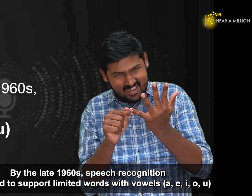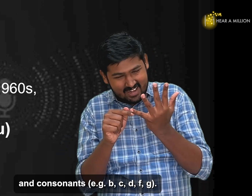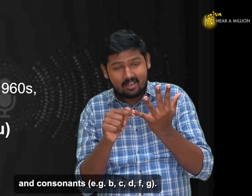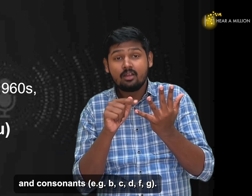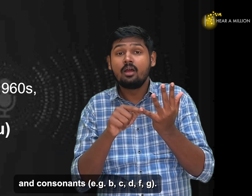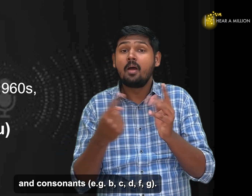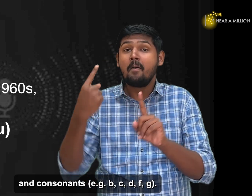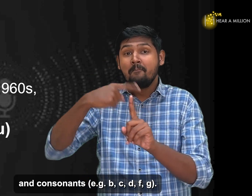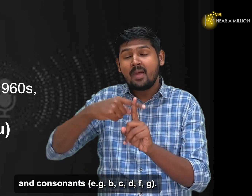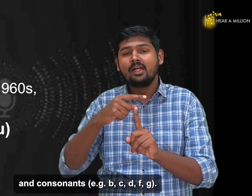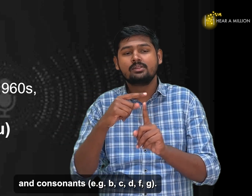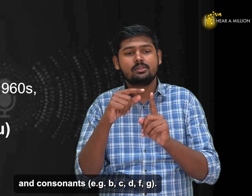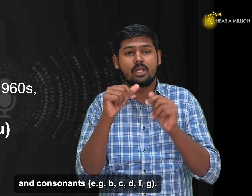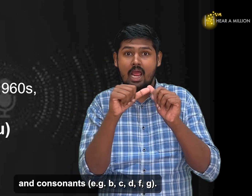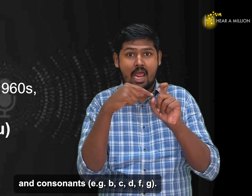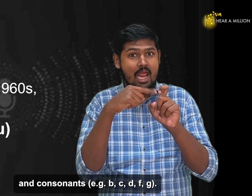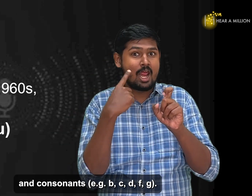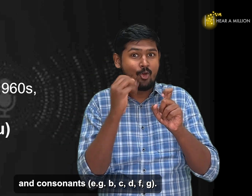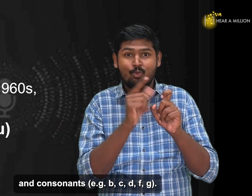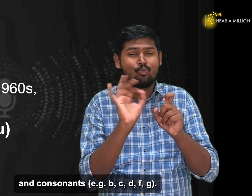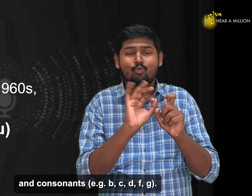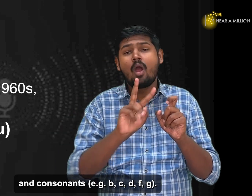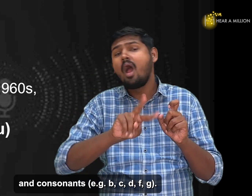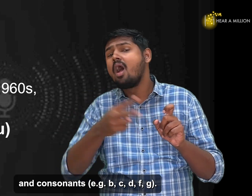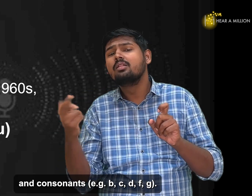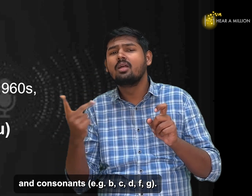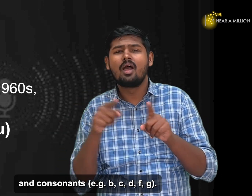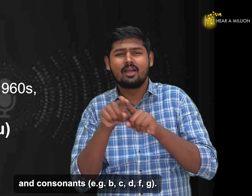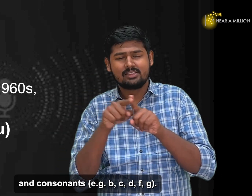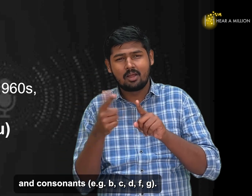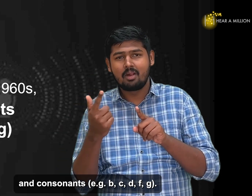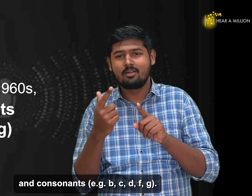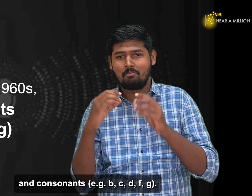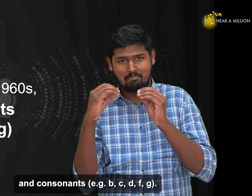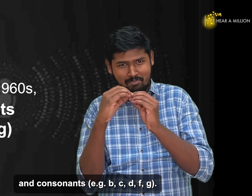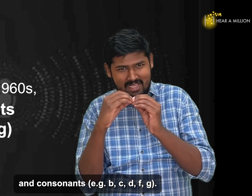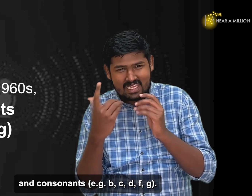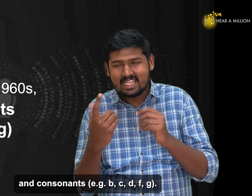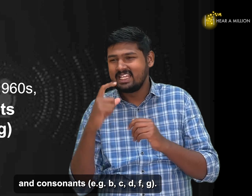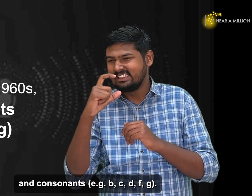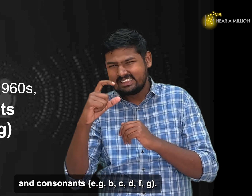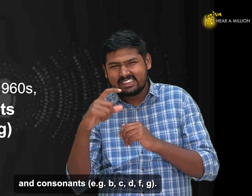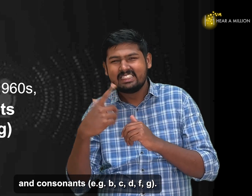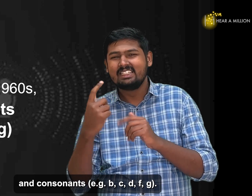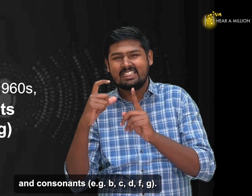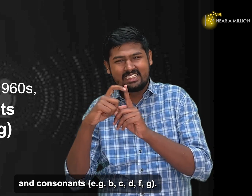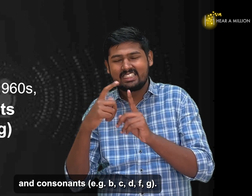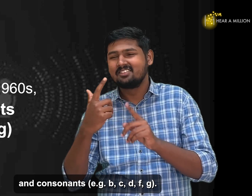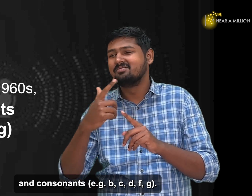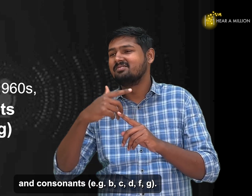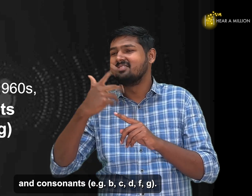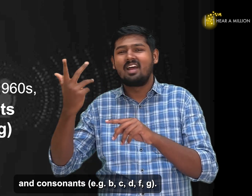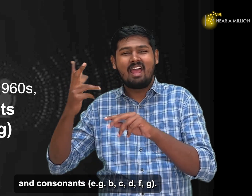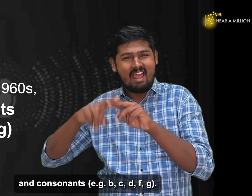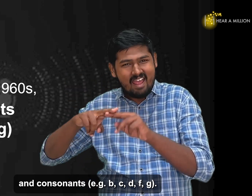AEIOU और कॉन्सोनेंट्स जैसे B, C, D, F,